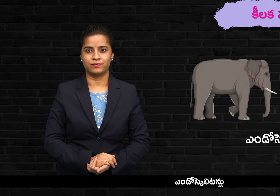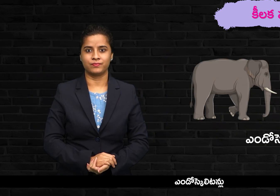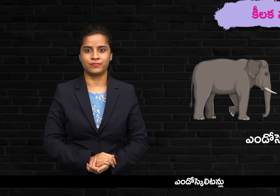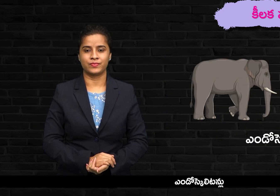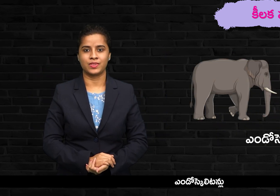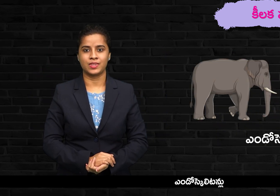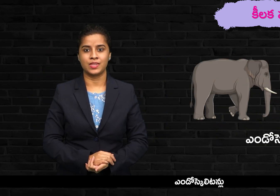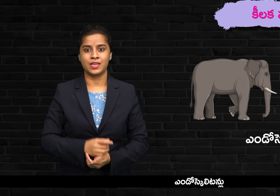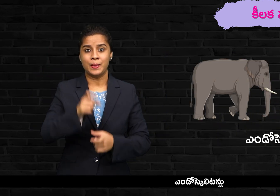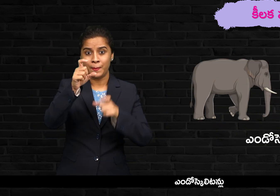ఎండోస్కెలిటన్లు,